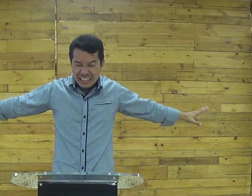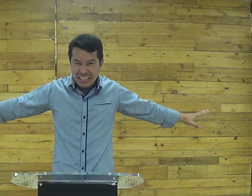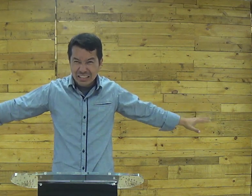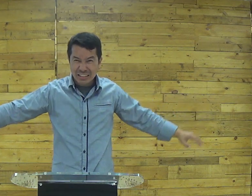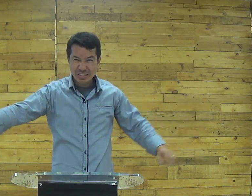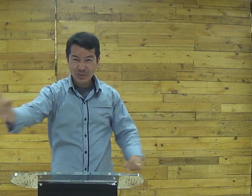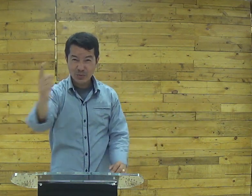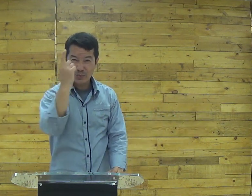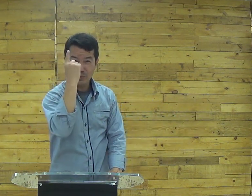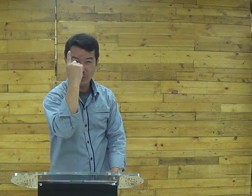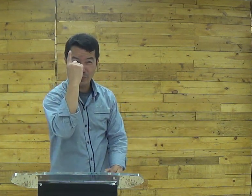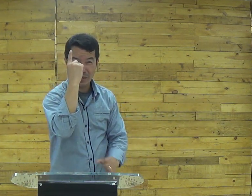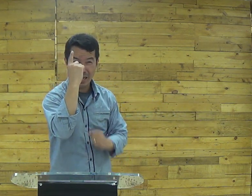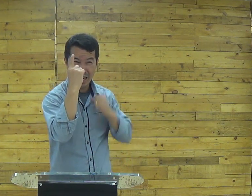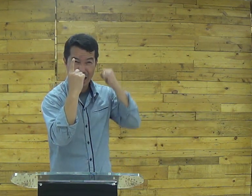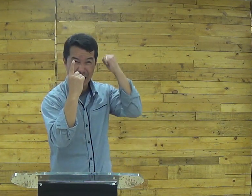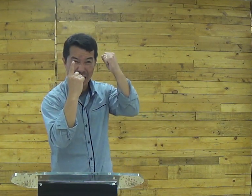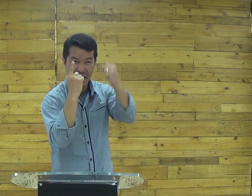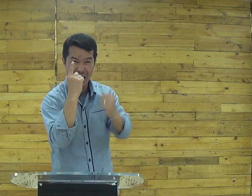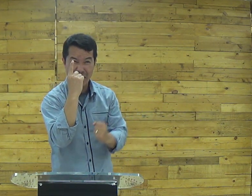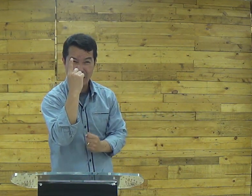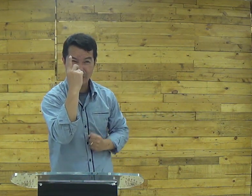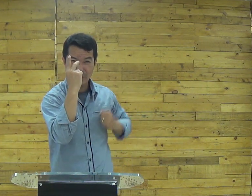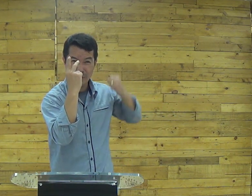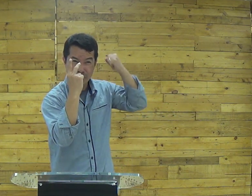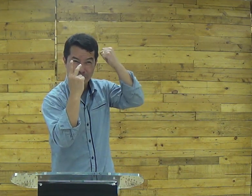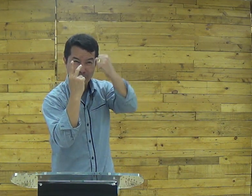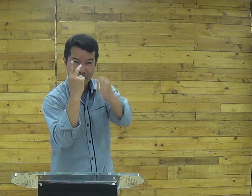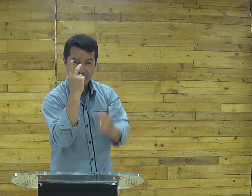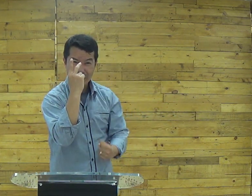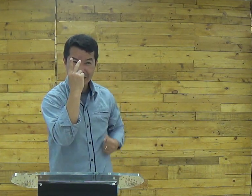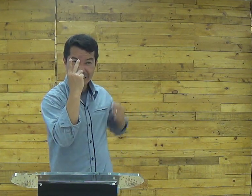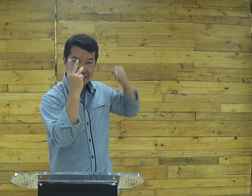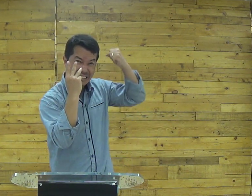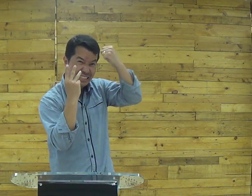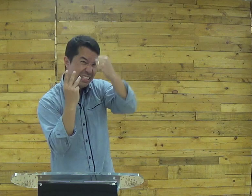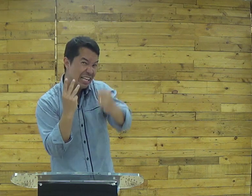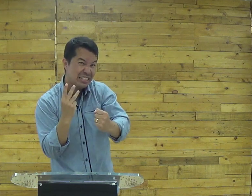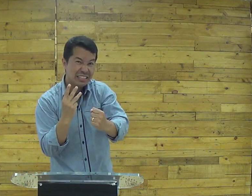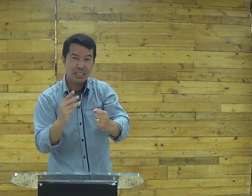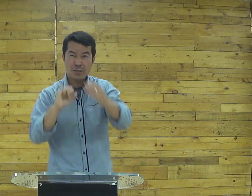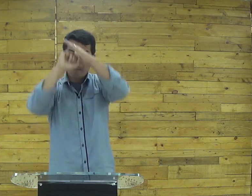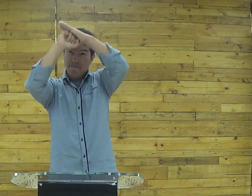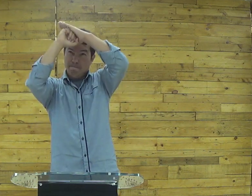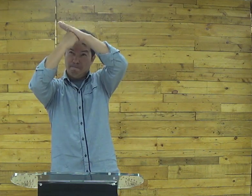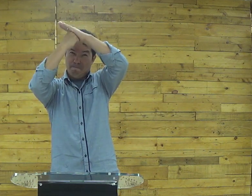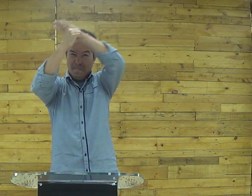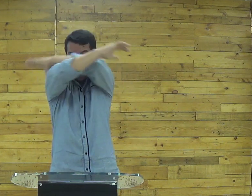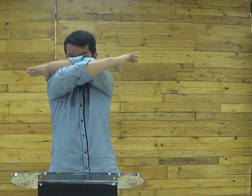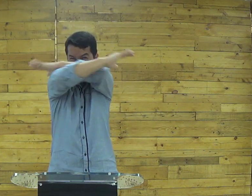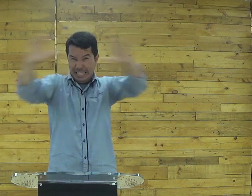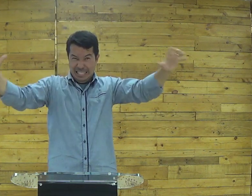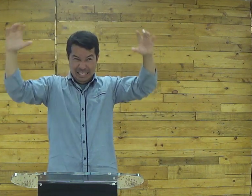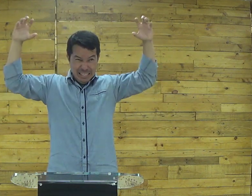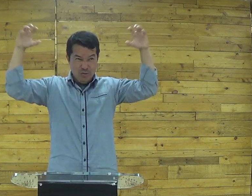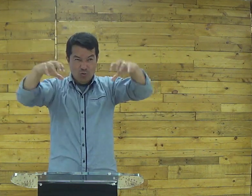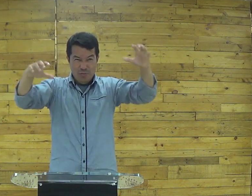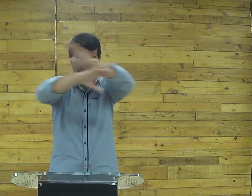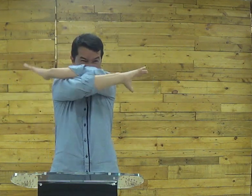fecham. E não há chuva por 1 ano, 2 anos, 3 anos. Por muito tempo